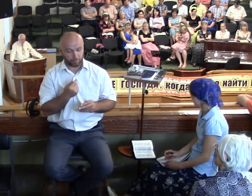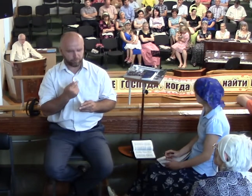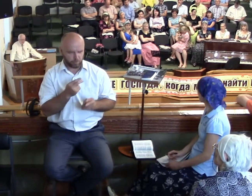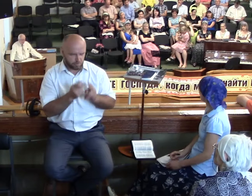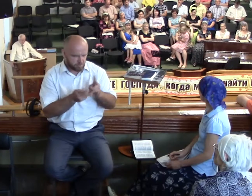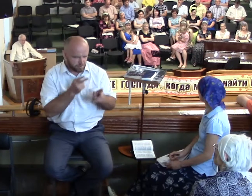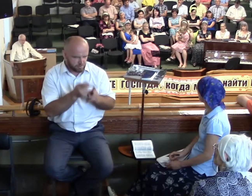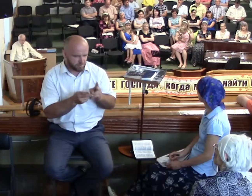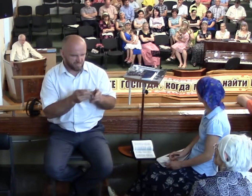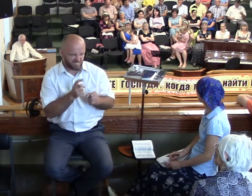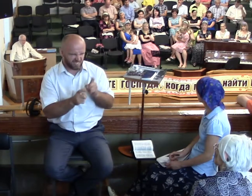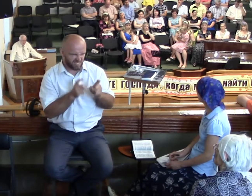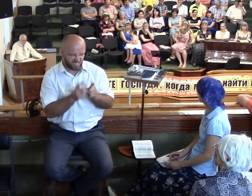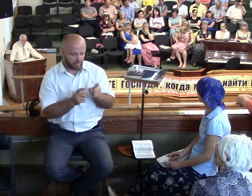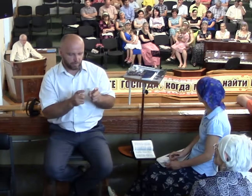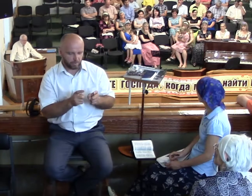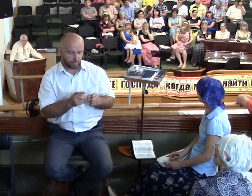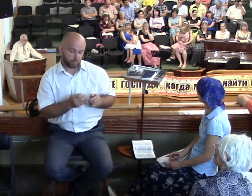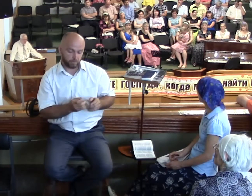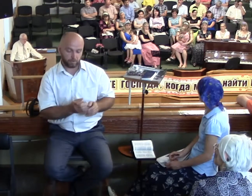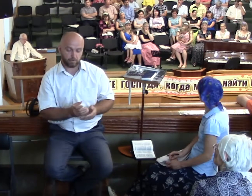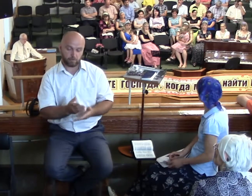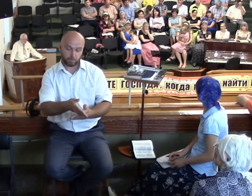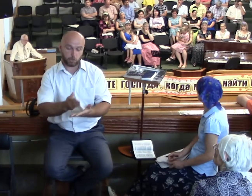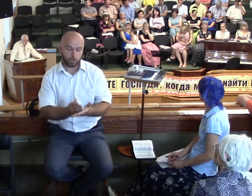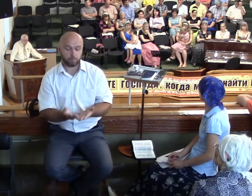называемое Лобное, там распяли его,